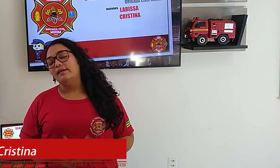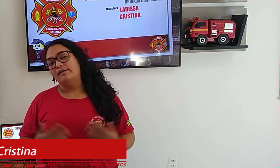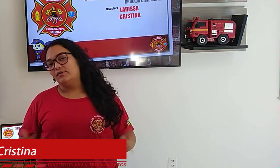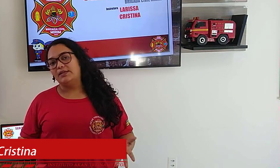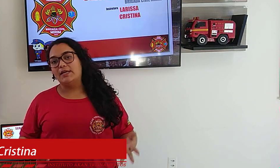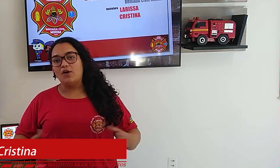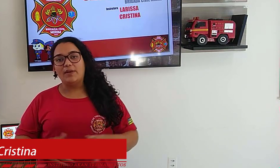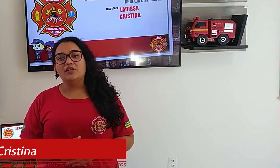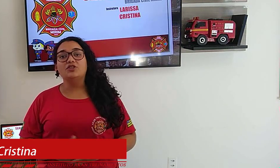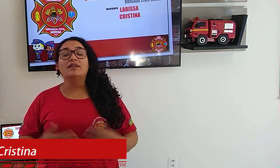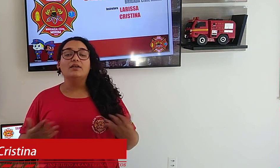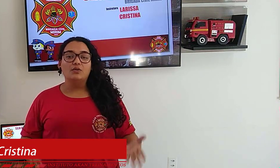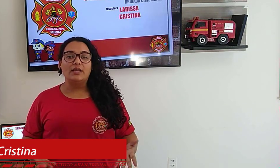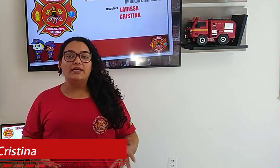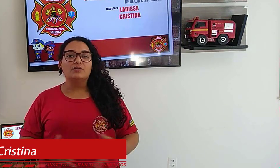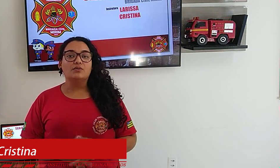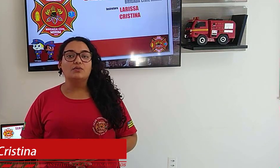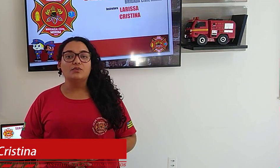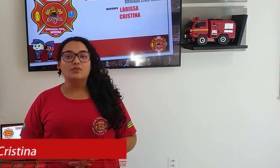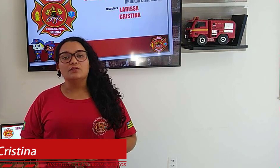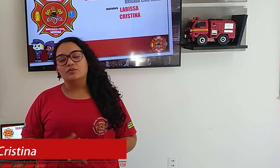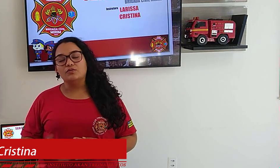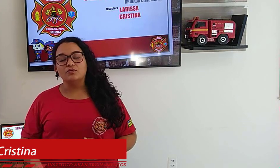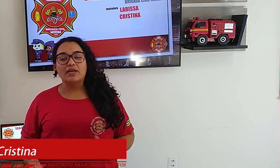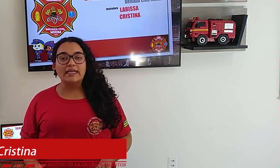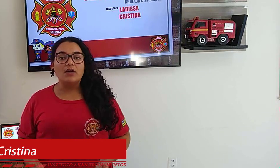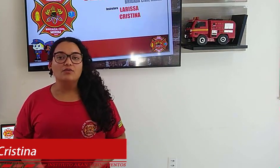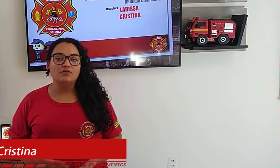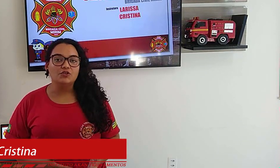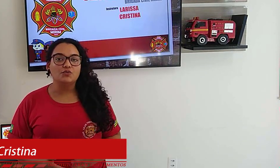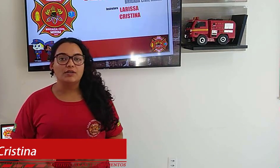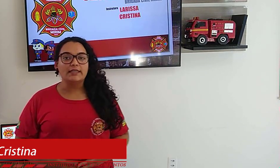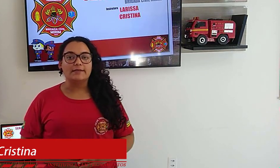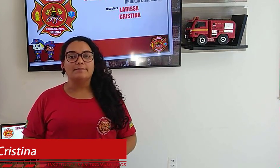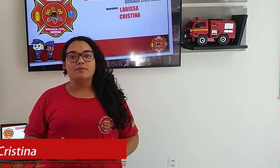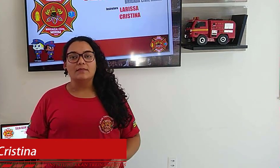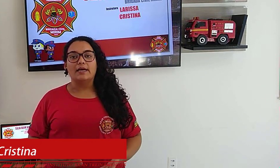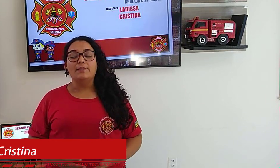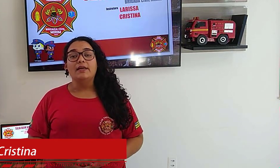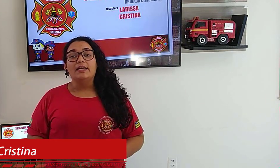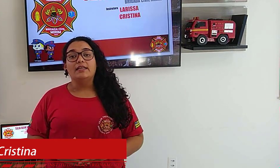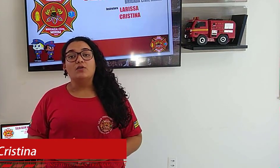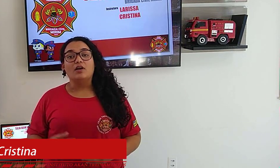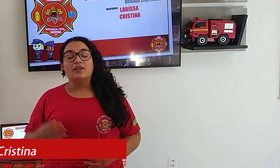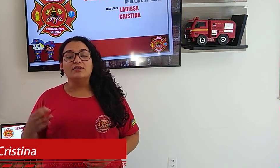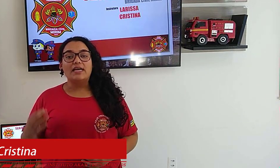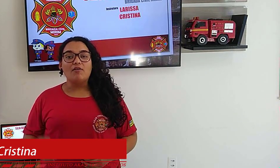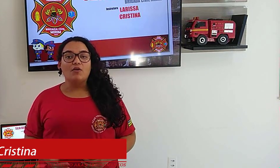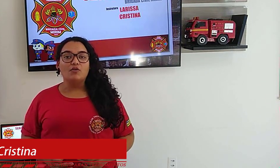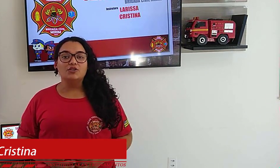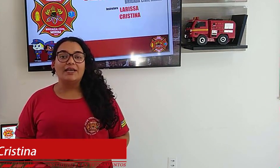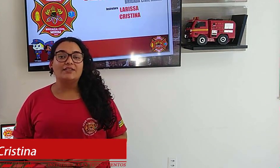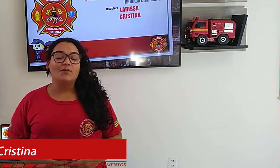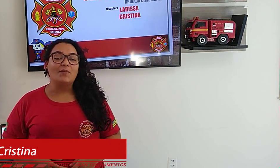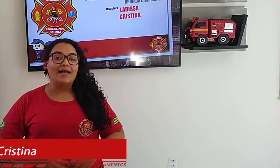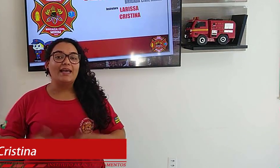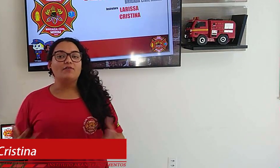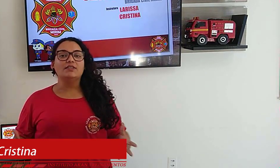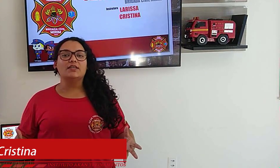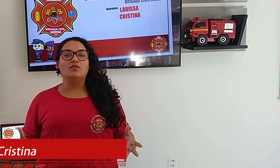ou semanalmente dentro do canal do Instituto ACAN, tá? Então, olha, nossa aula hoje é sobre uma revisão